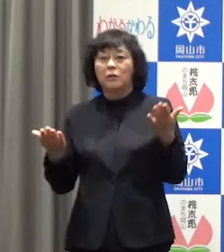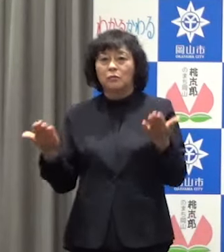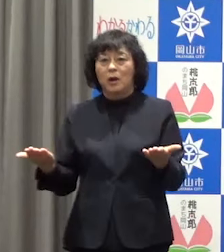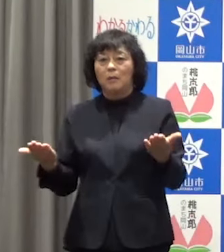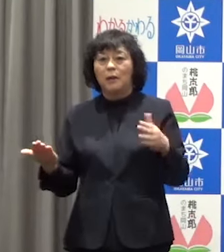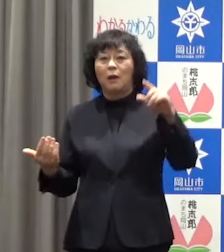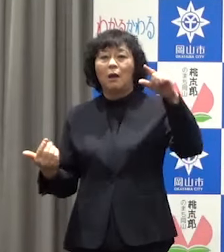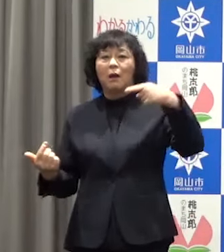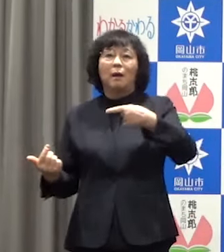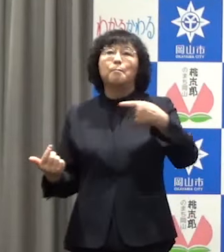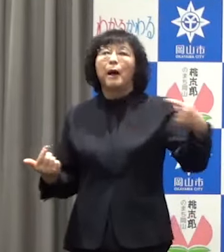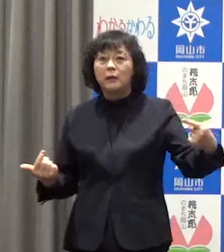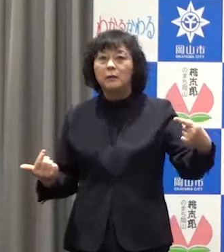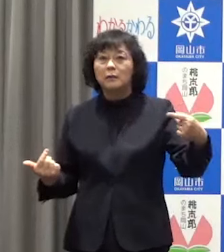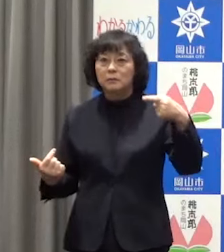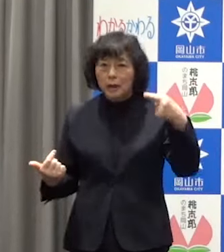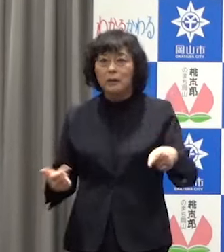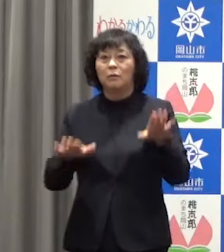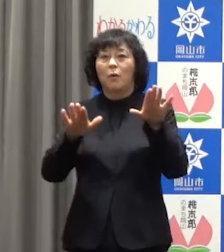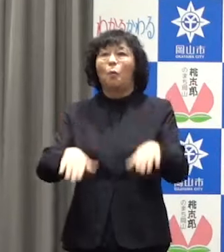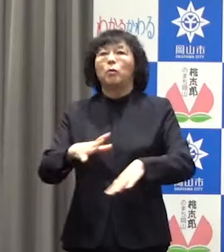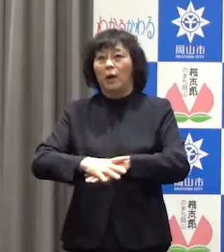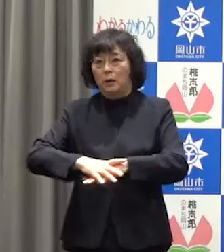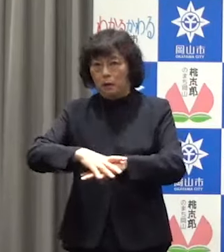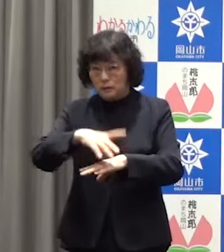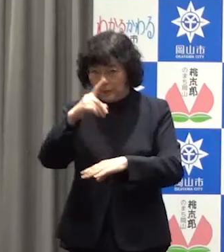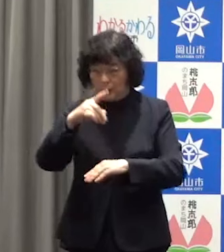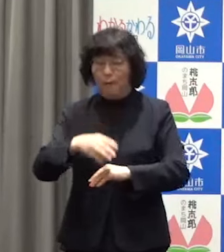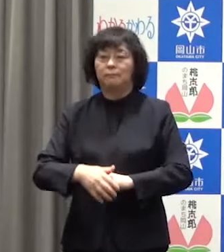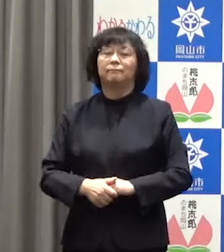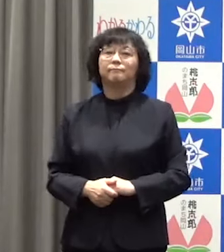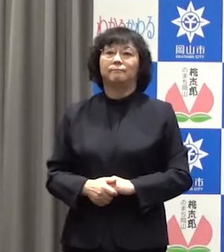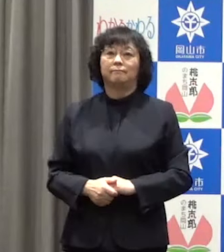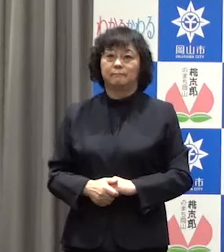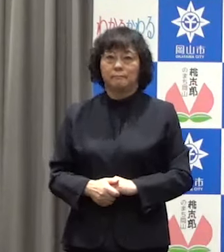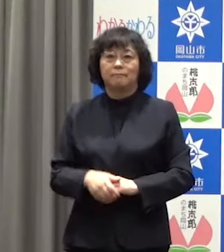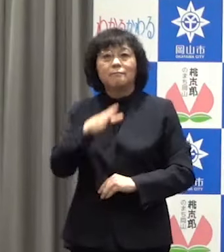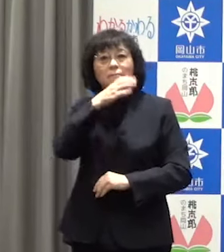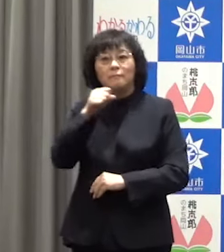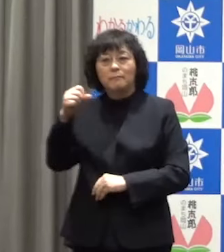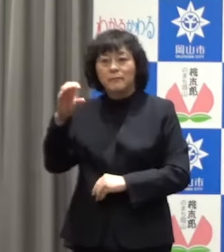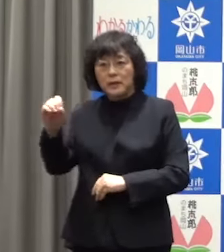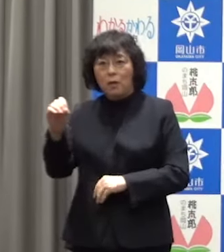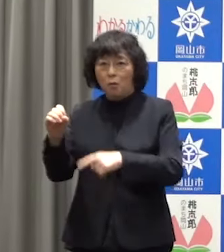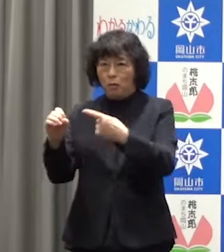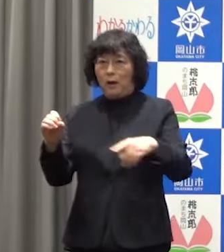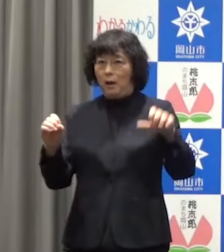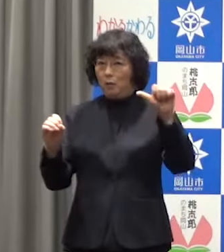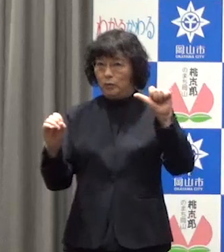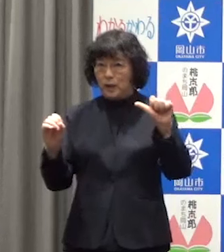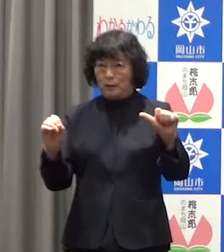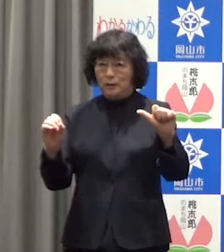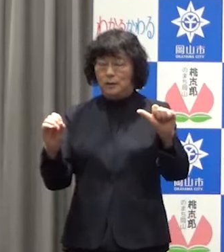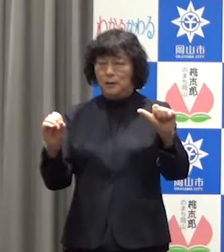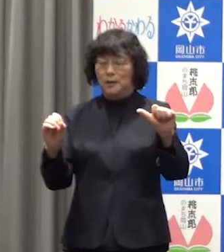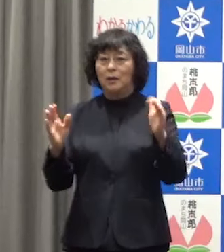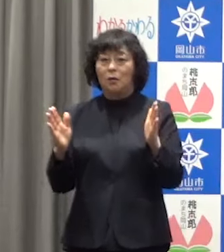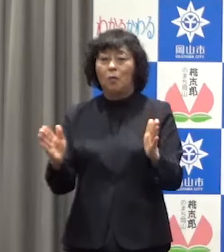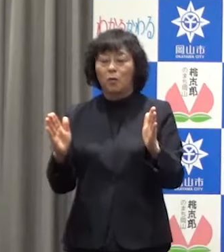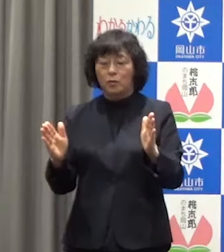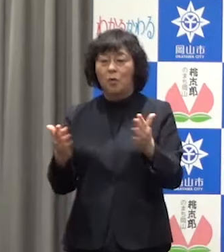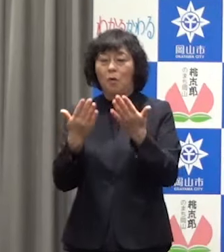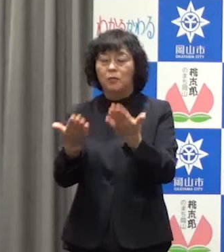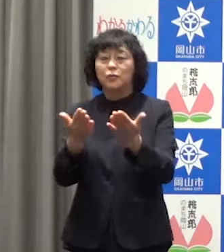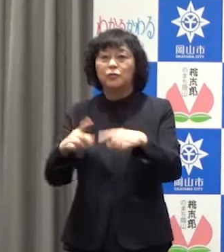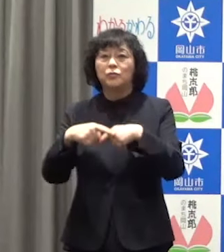が初めてであります。なお0歳から5歳の就学